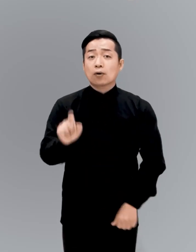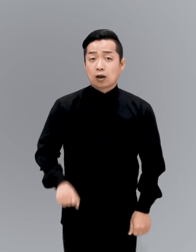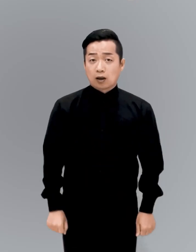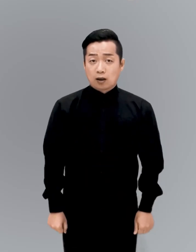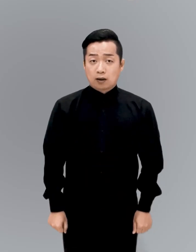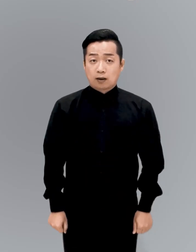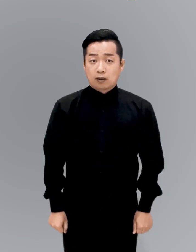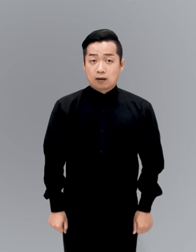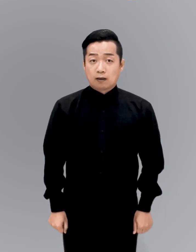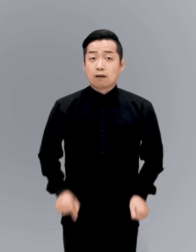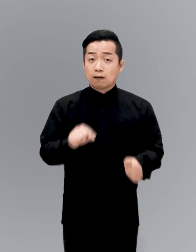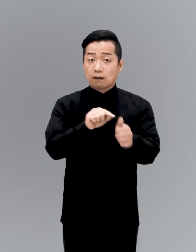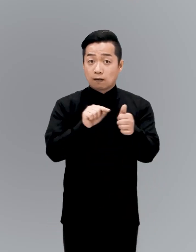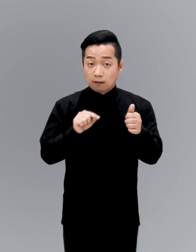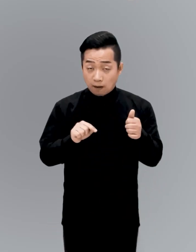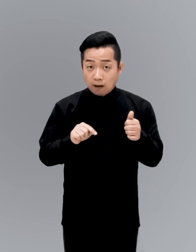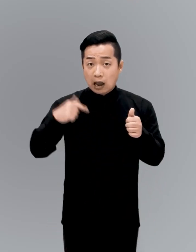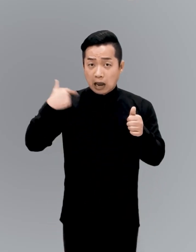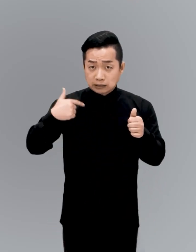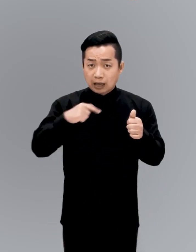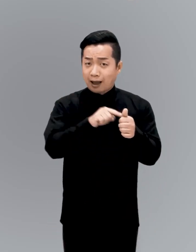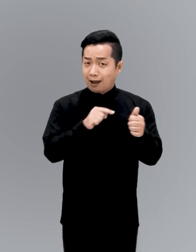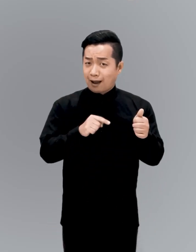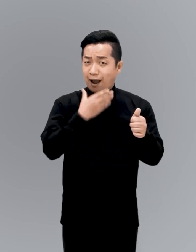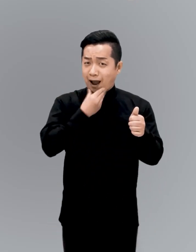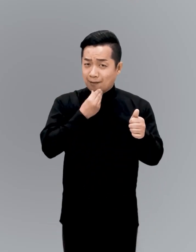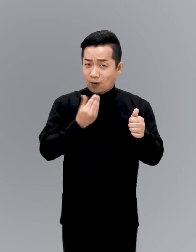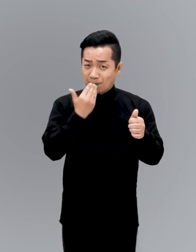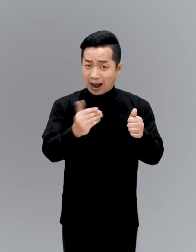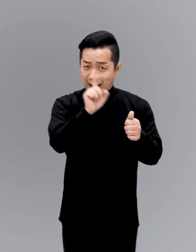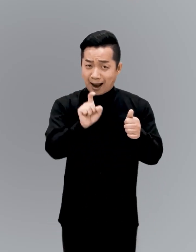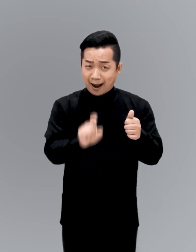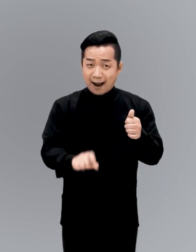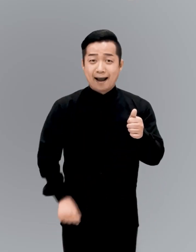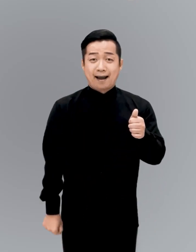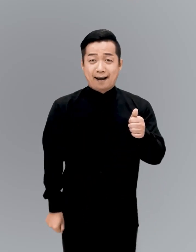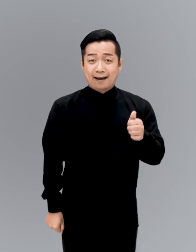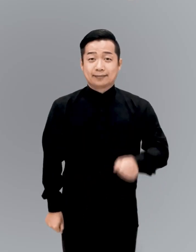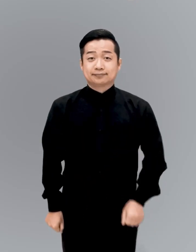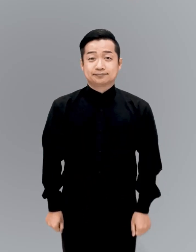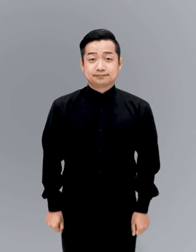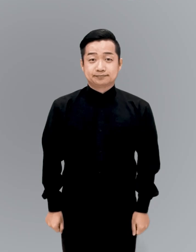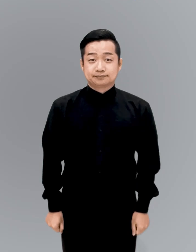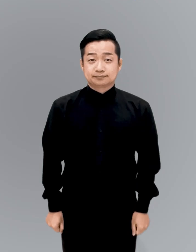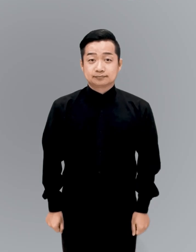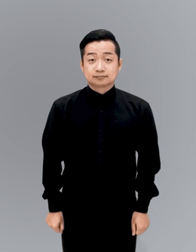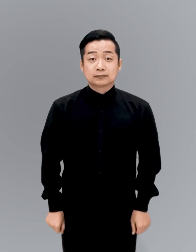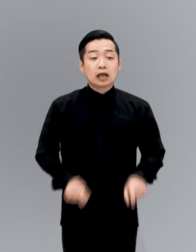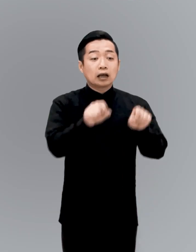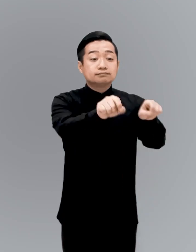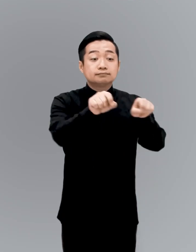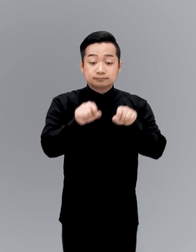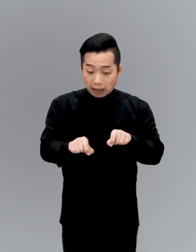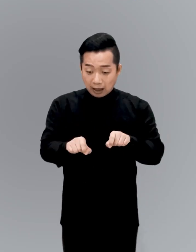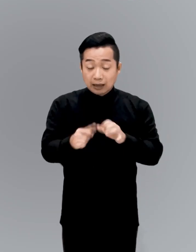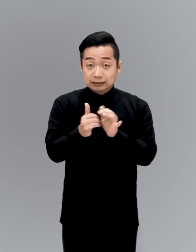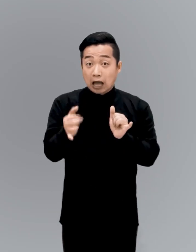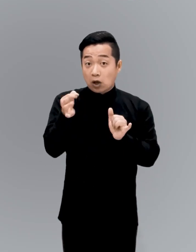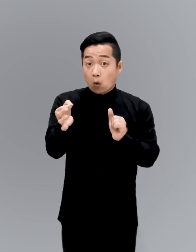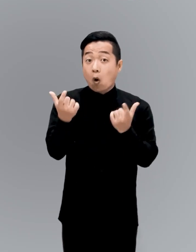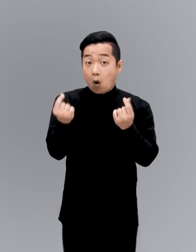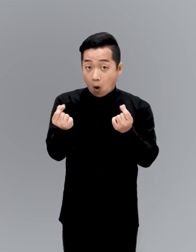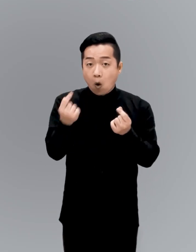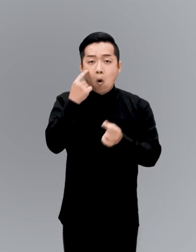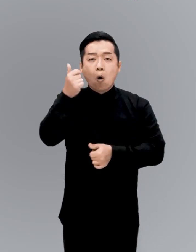될까? 그렇게 하면 항상 녀석을 기쁘게 할 수 있지 않을까? 만약 사람과